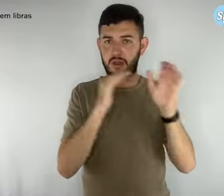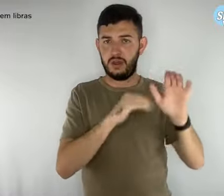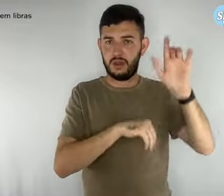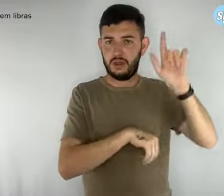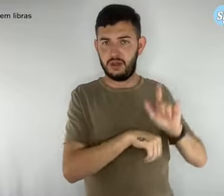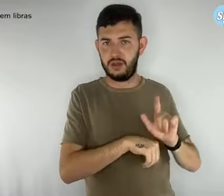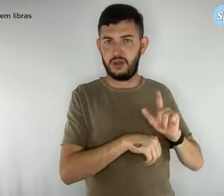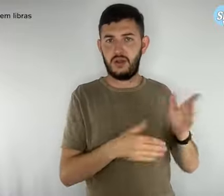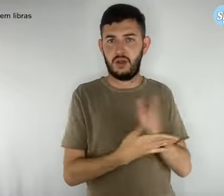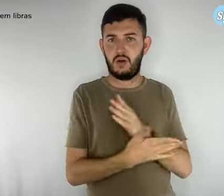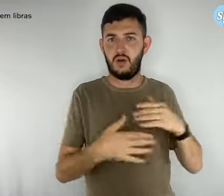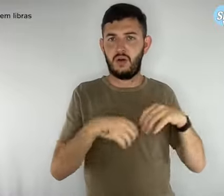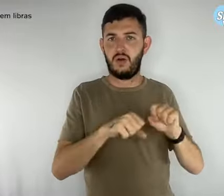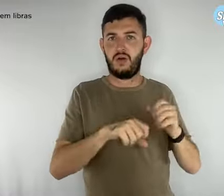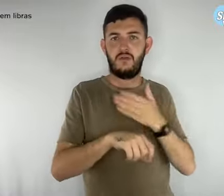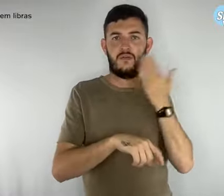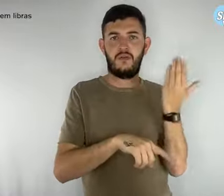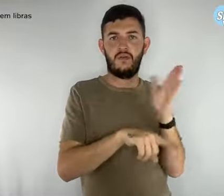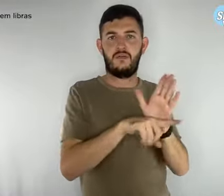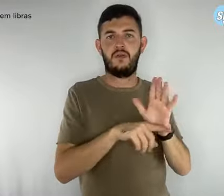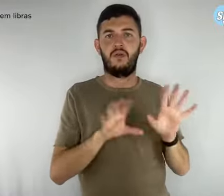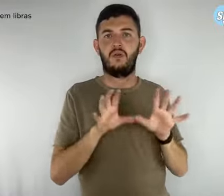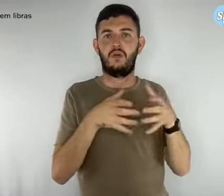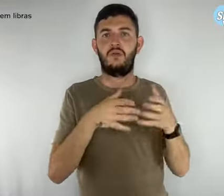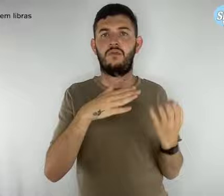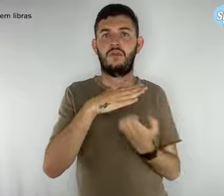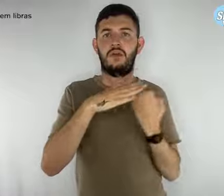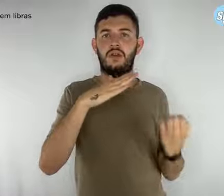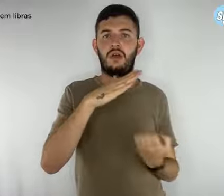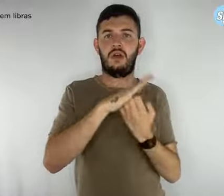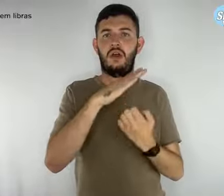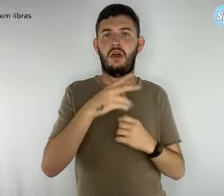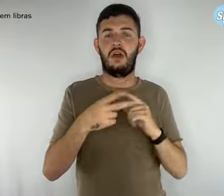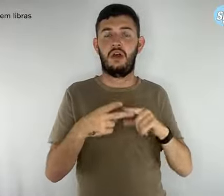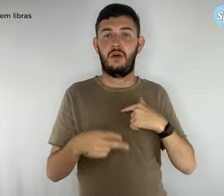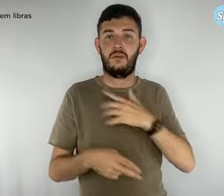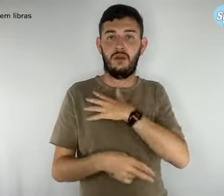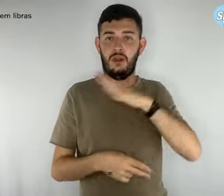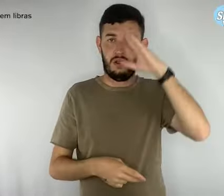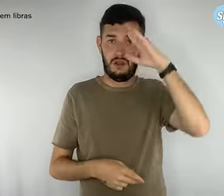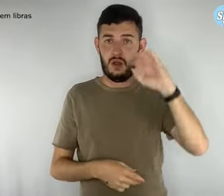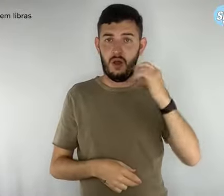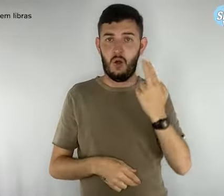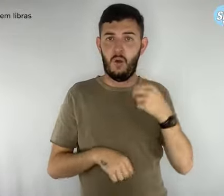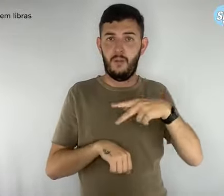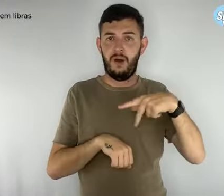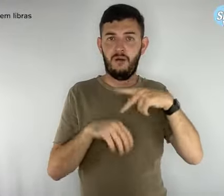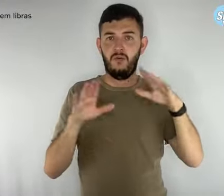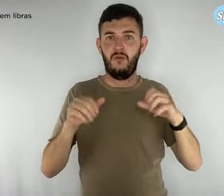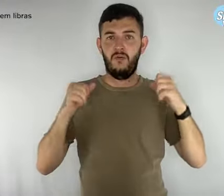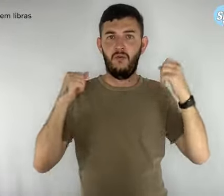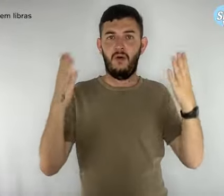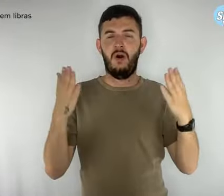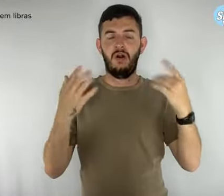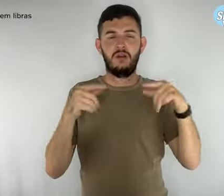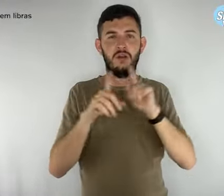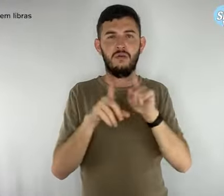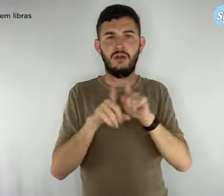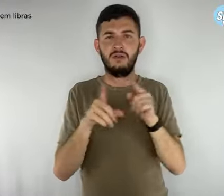para favorecer um grupo de empresários, militares e estrangeiros se enriquecem com as